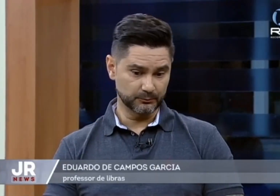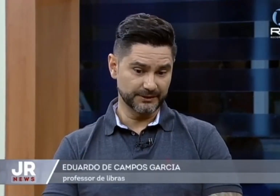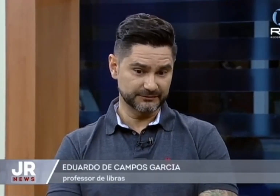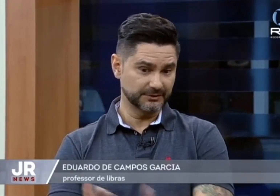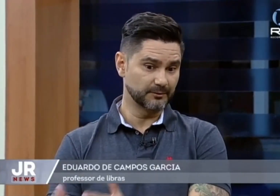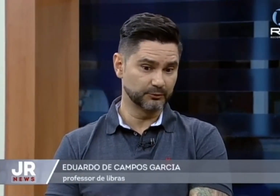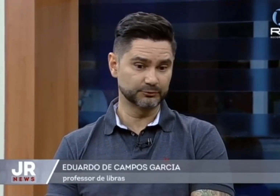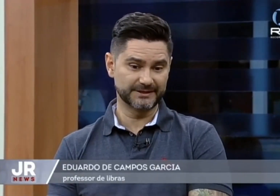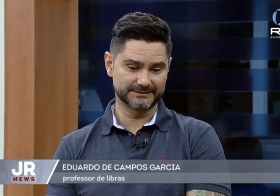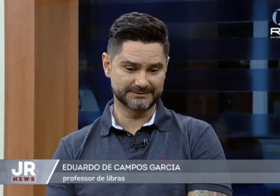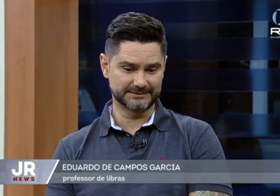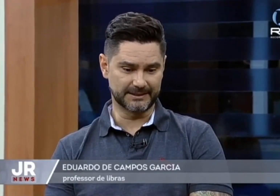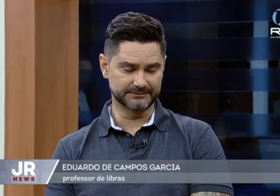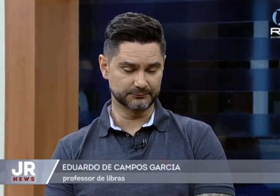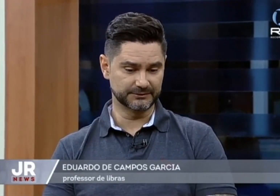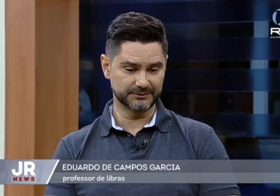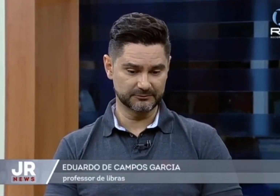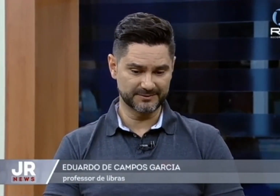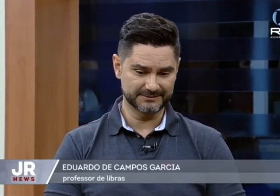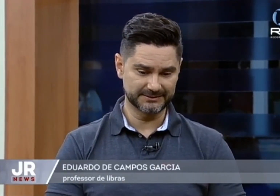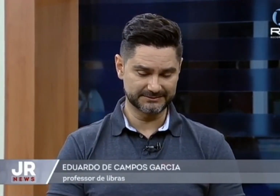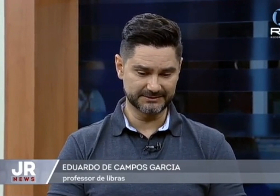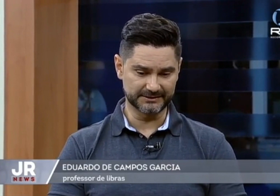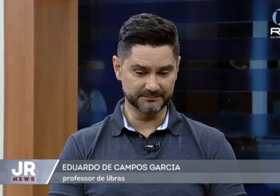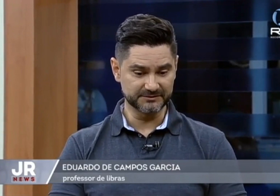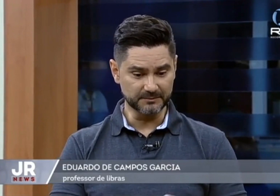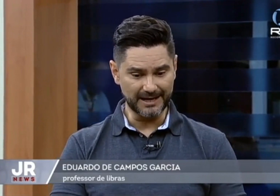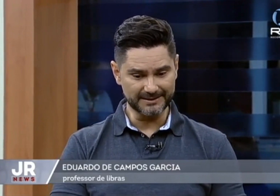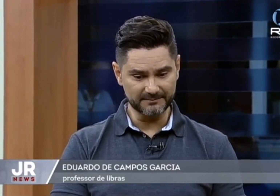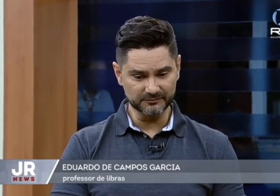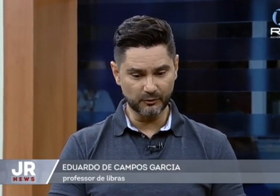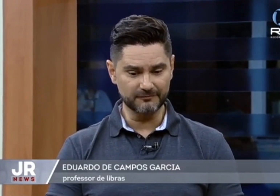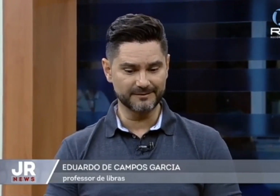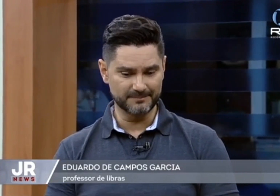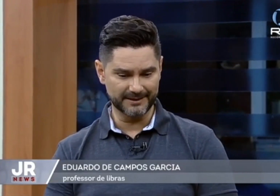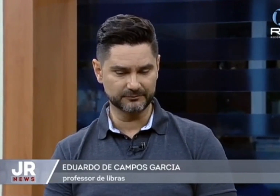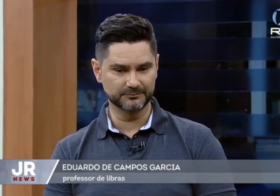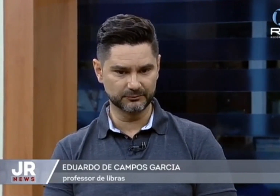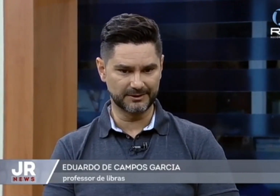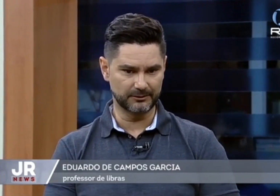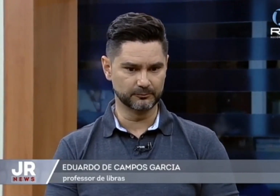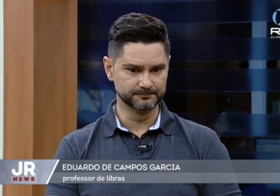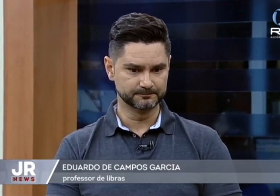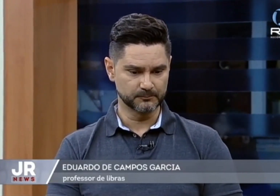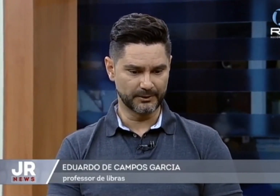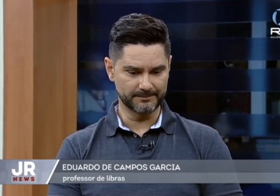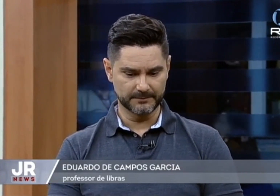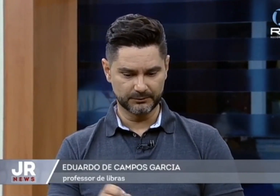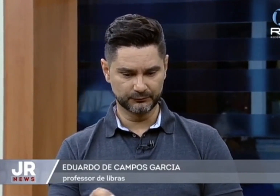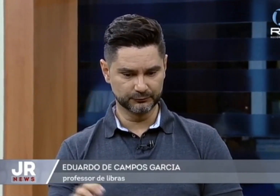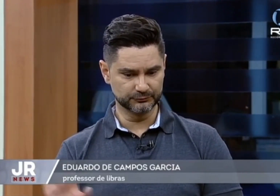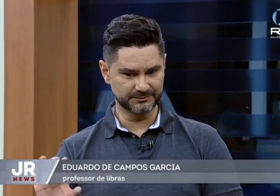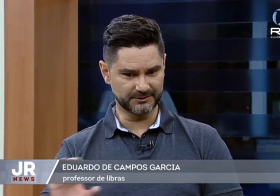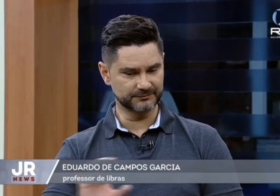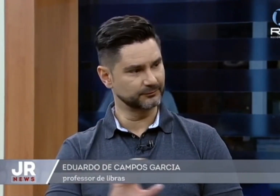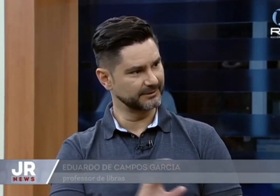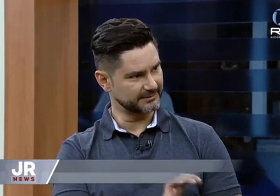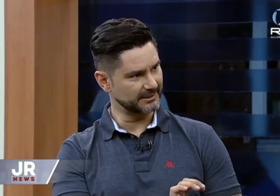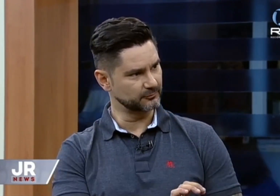eu não conheço a língua portuguesa de sinais, eu conheço a língua brasileira de sinais, mas até mesmo o alfabeto manual, não é, que o surdo usa para soletrar